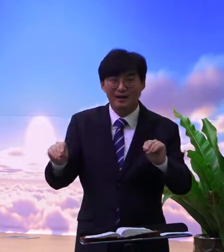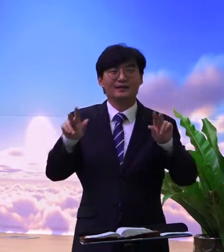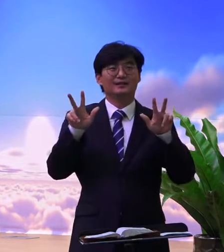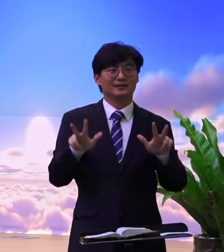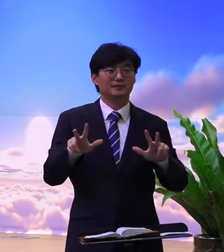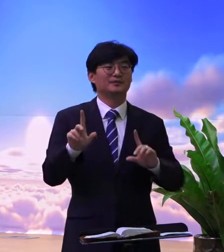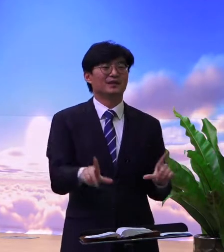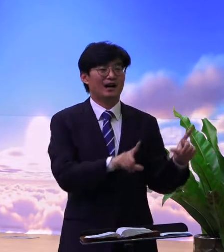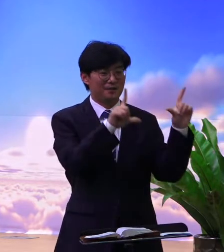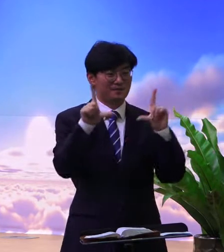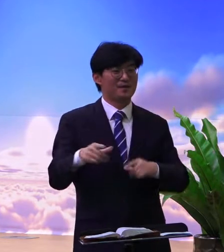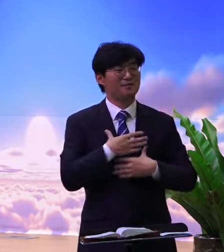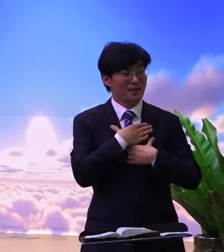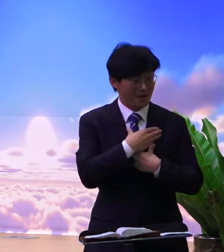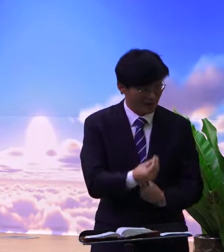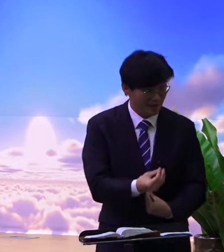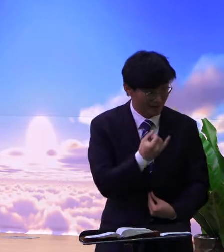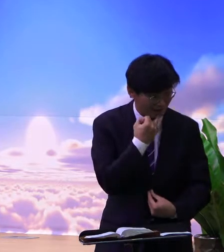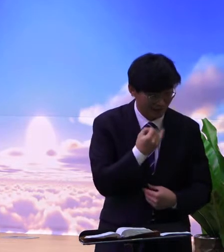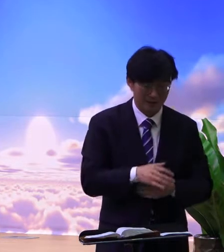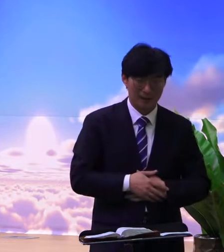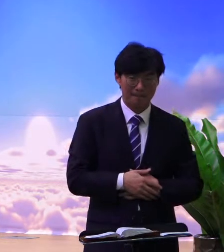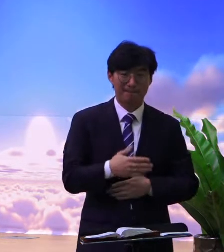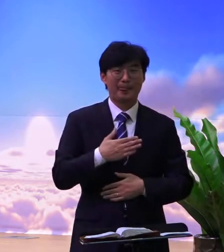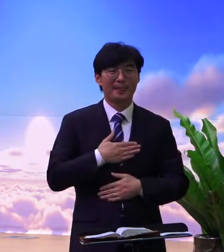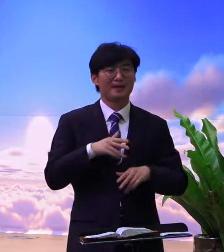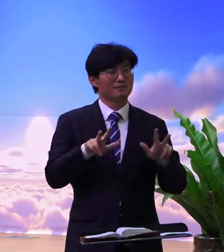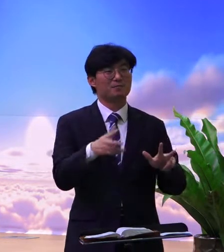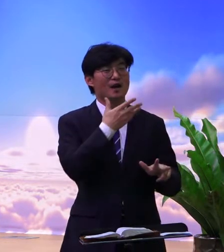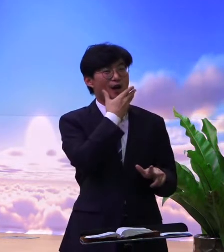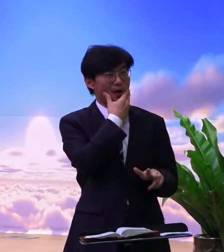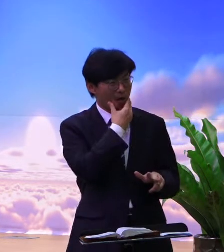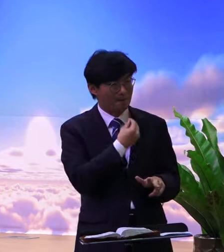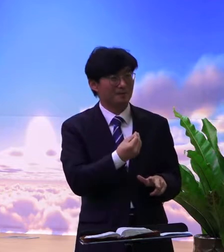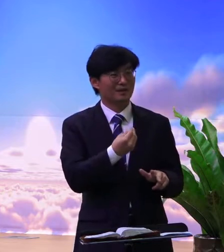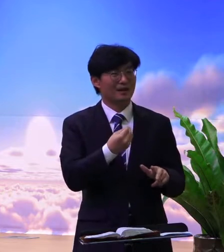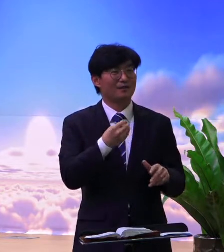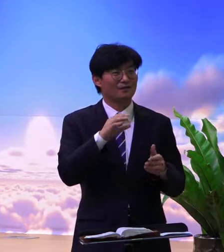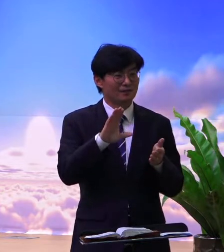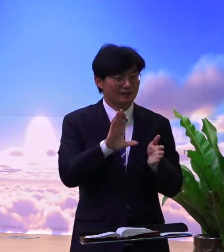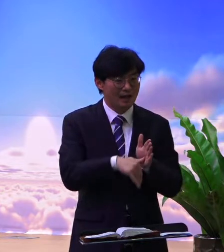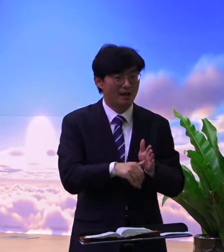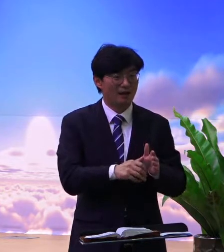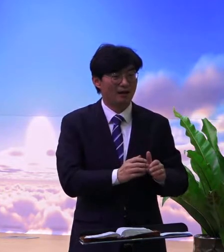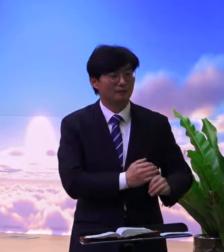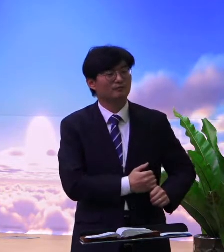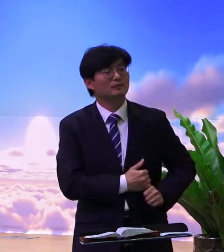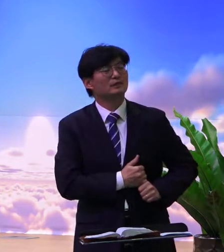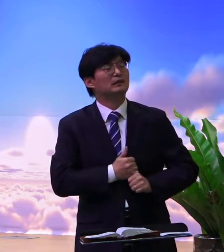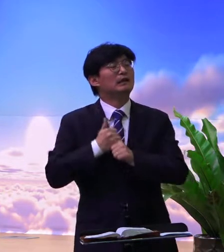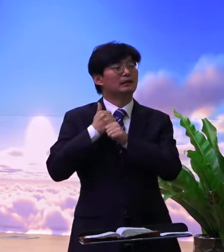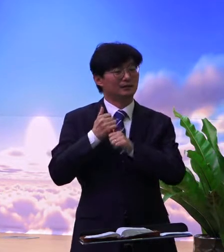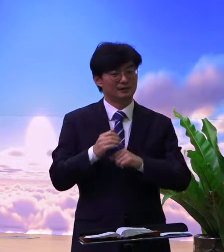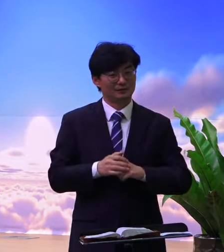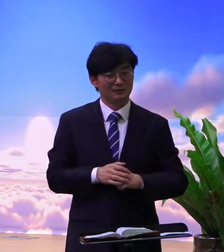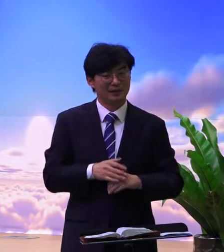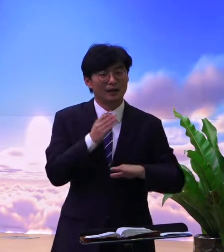어느새 내 삶의 감사가 사라져가는 것입니다. 하나님에 대해서 예민해지지